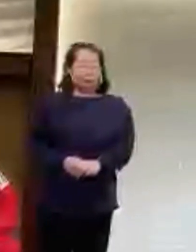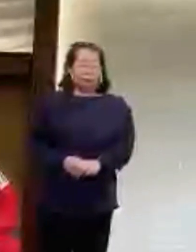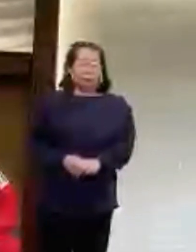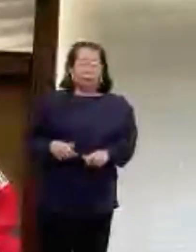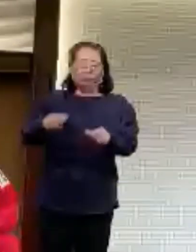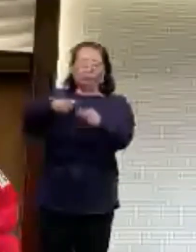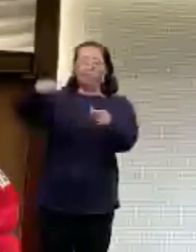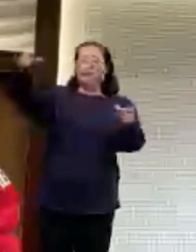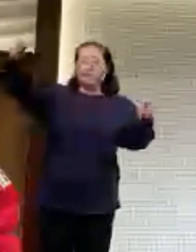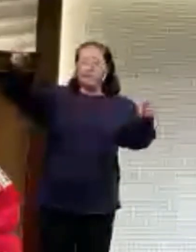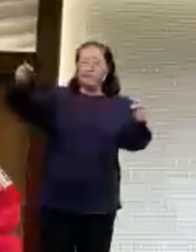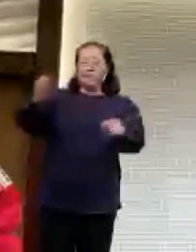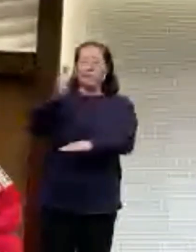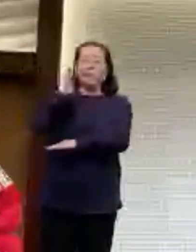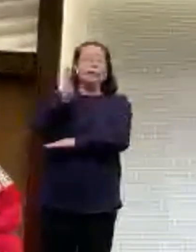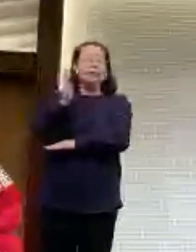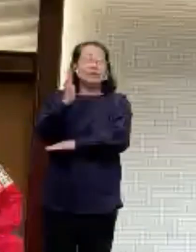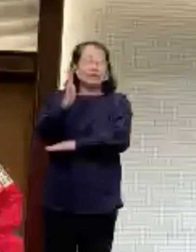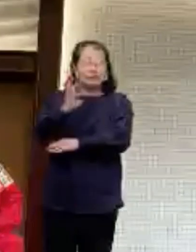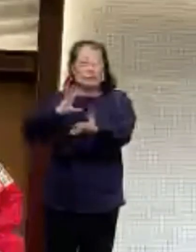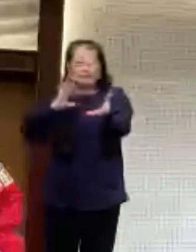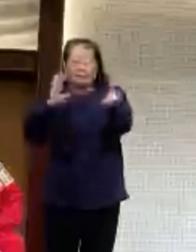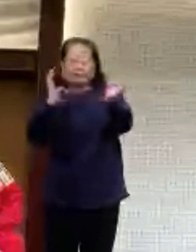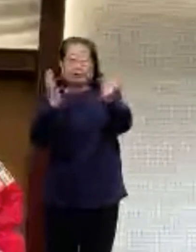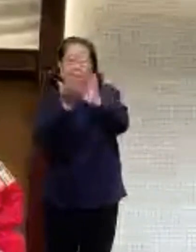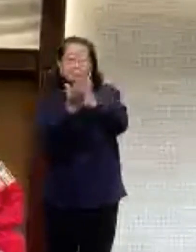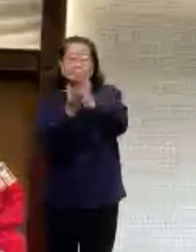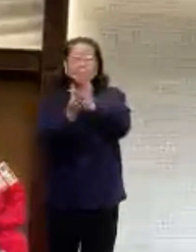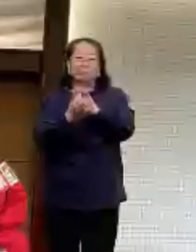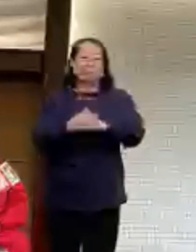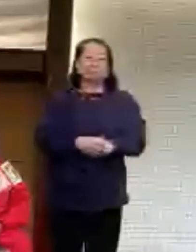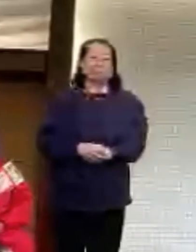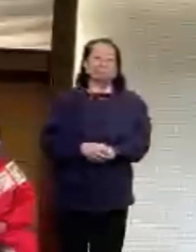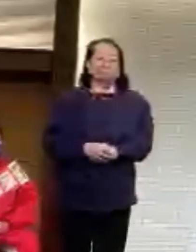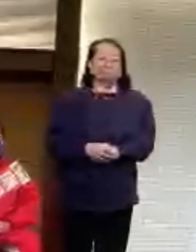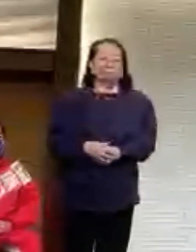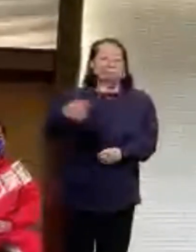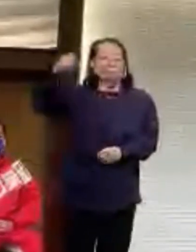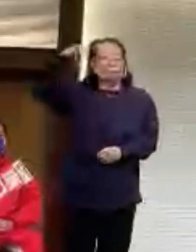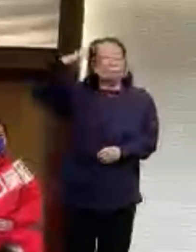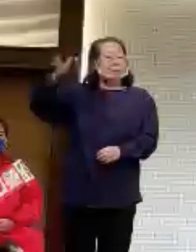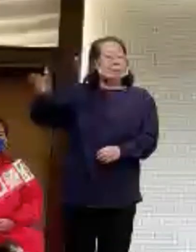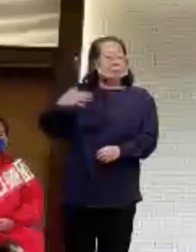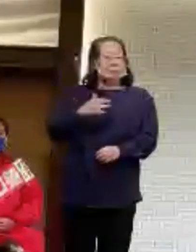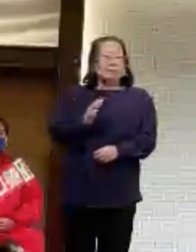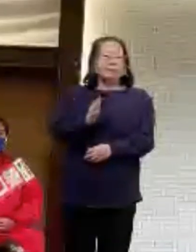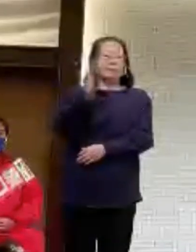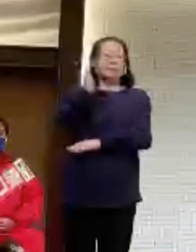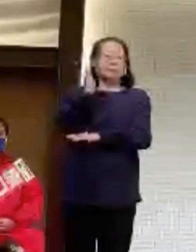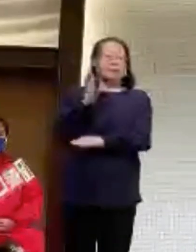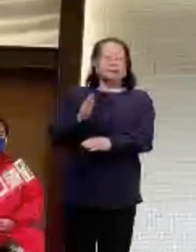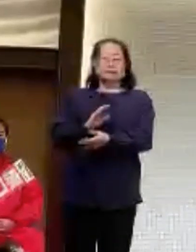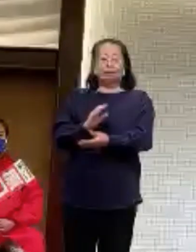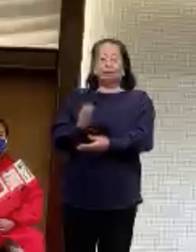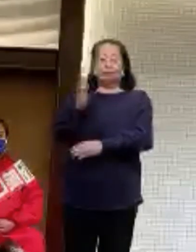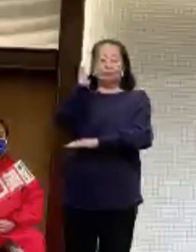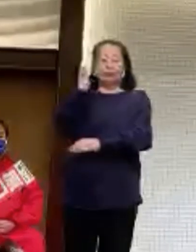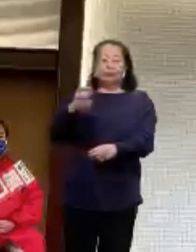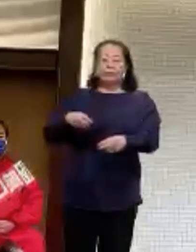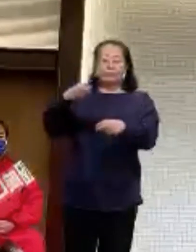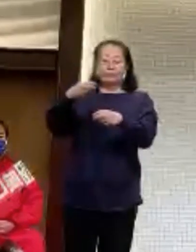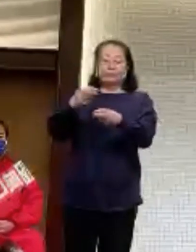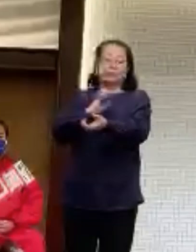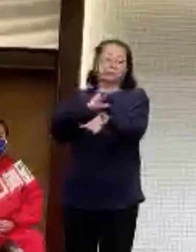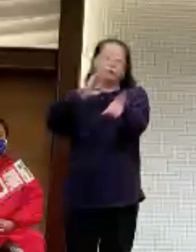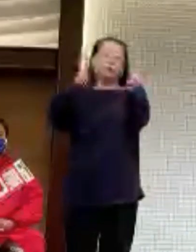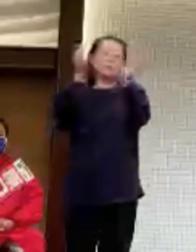この日本の政治を変える、この佐賀から政治を政権交代を